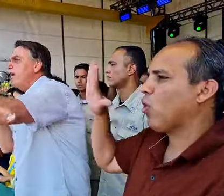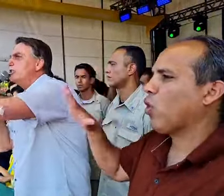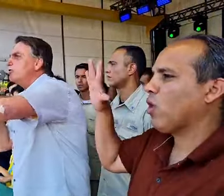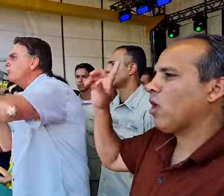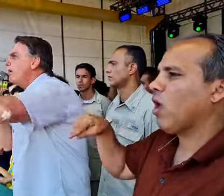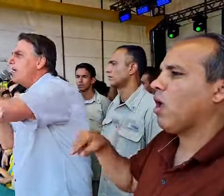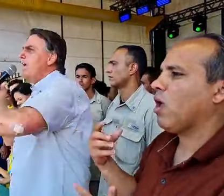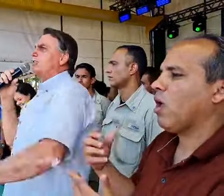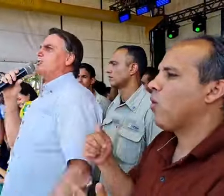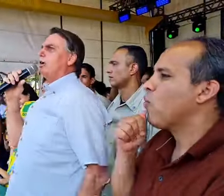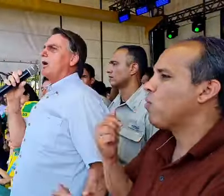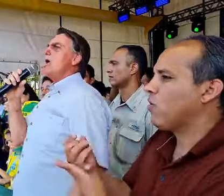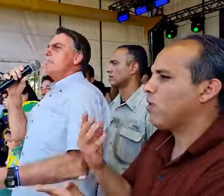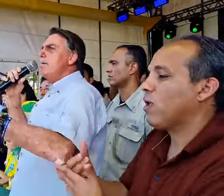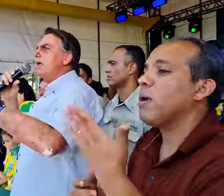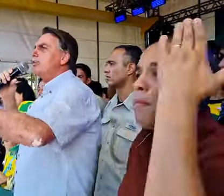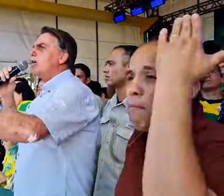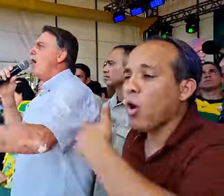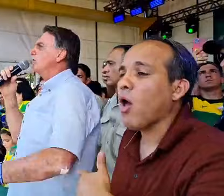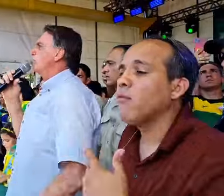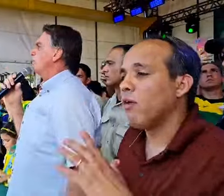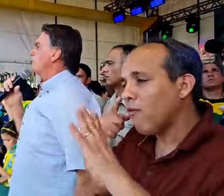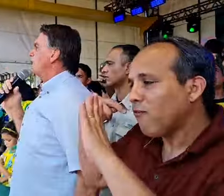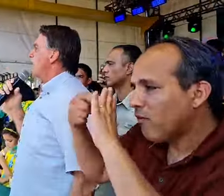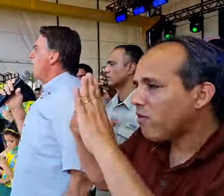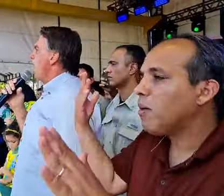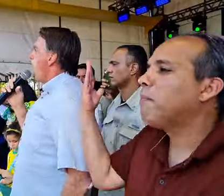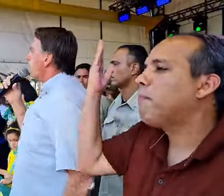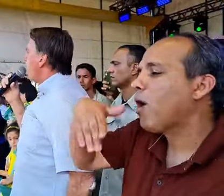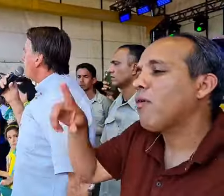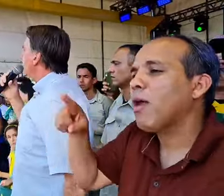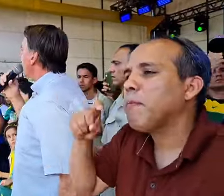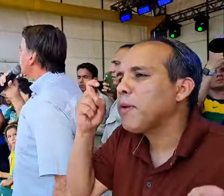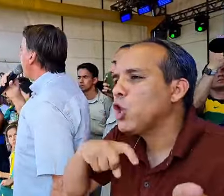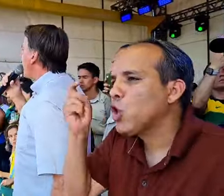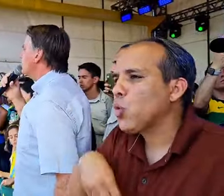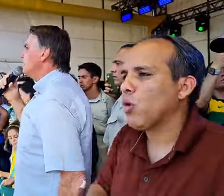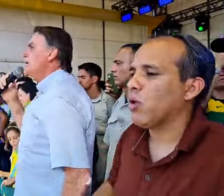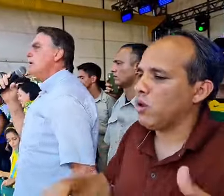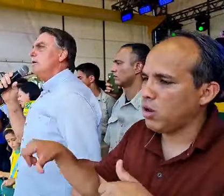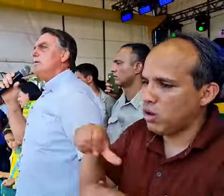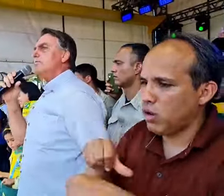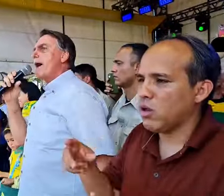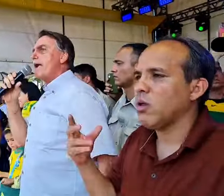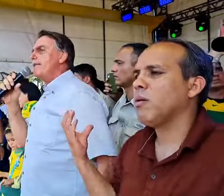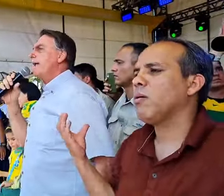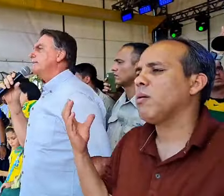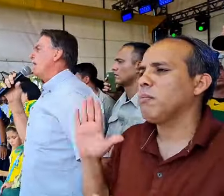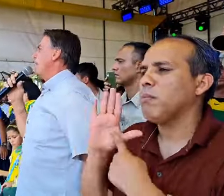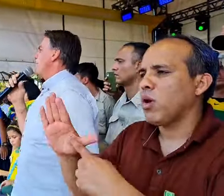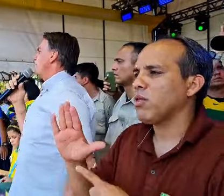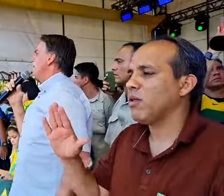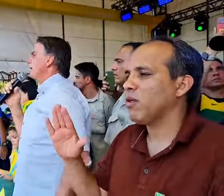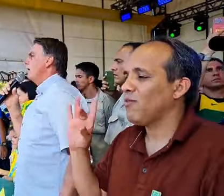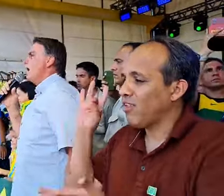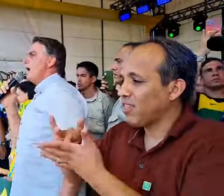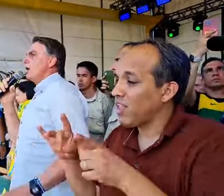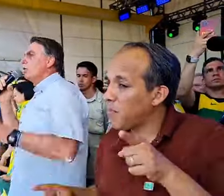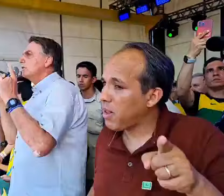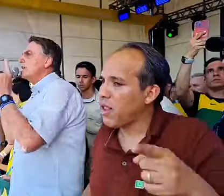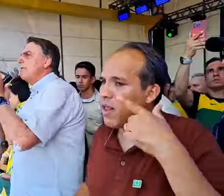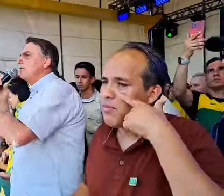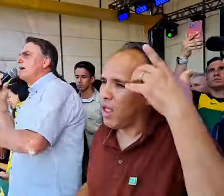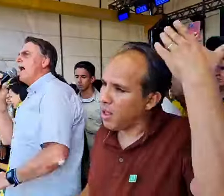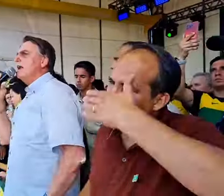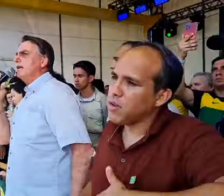tem vídeo sobre isso, mentiroso. Agora a verdade para esse ladrão: